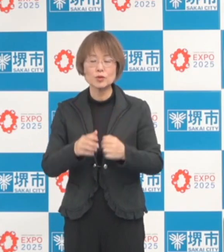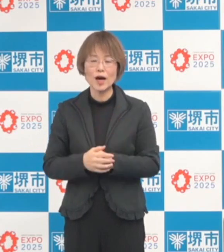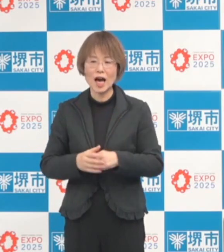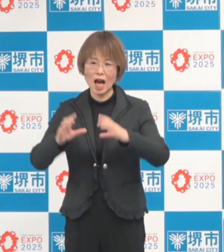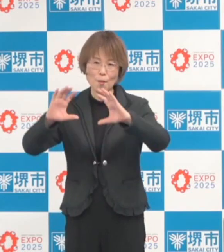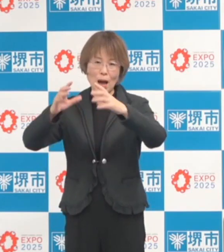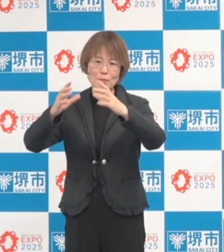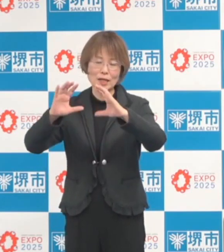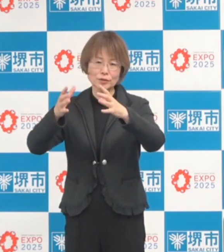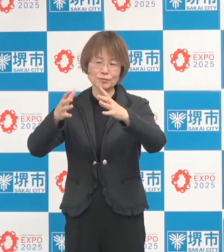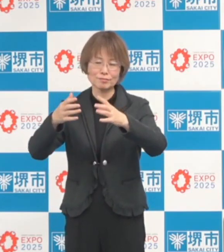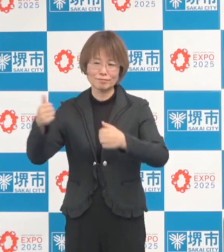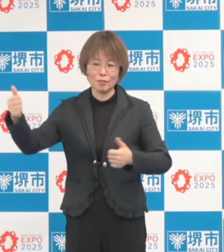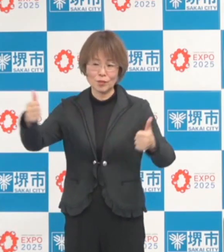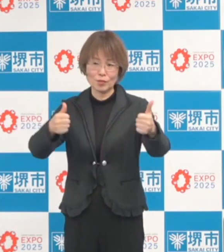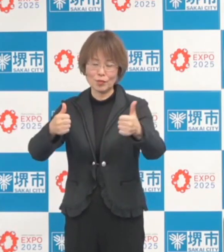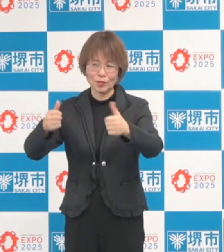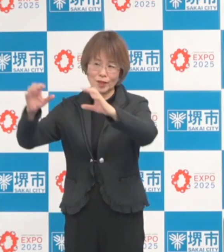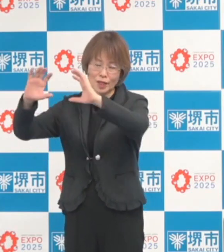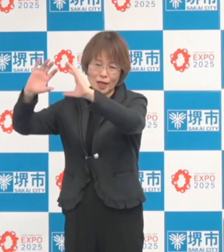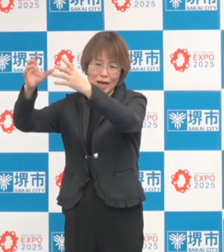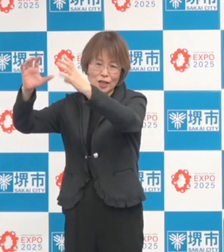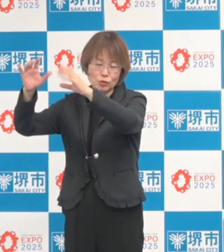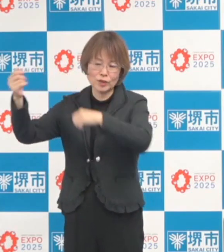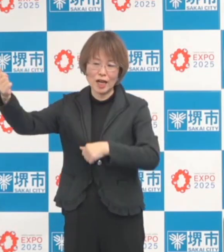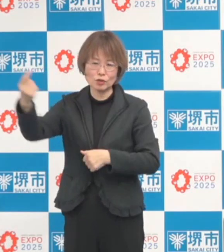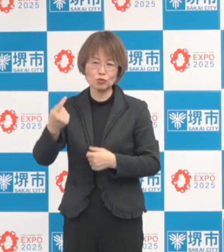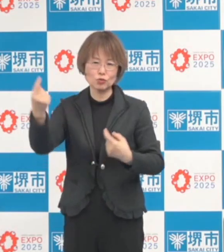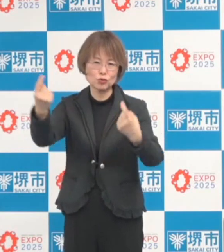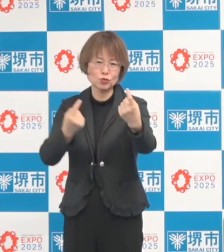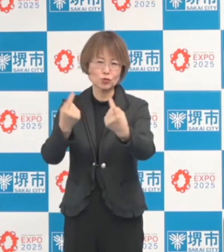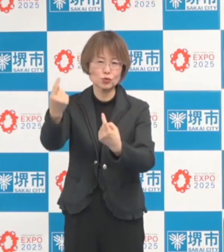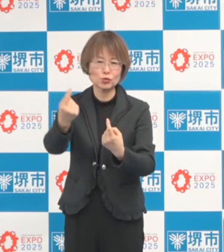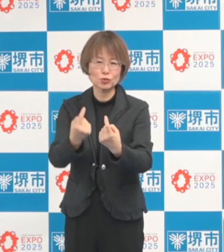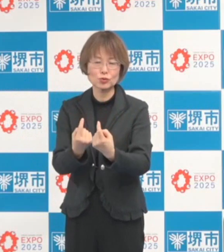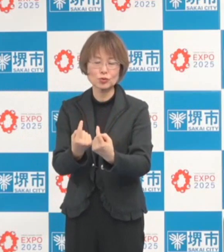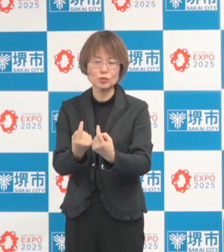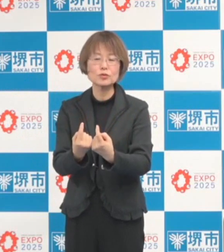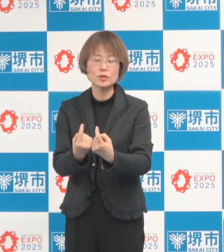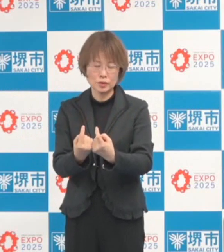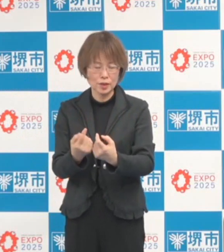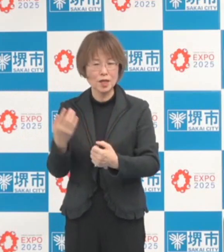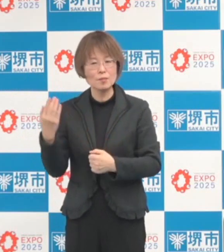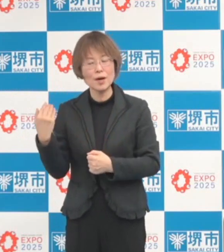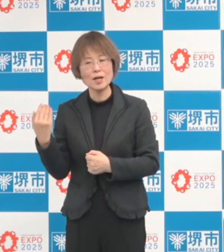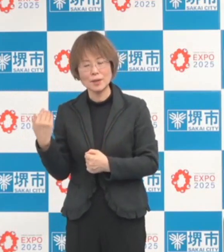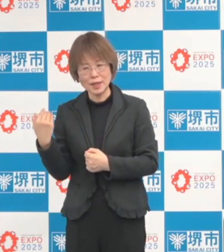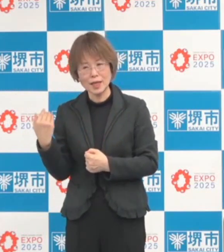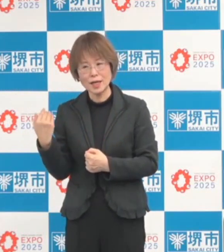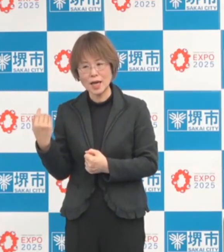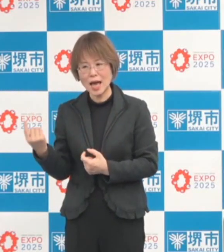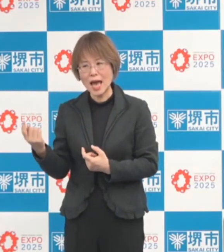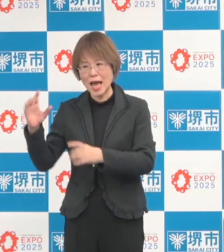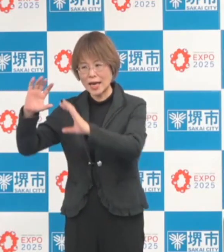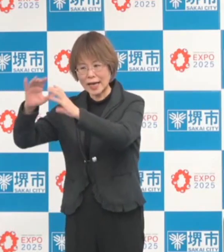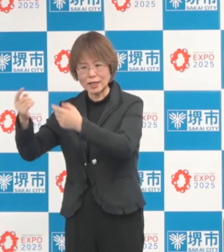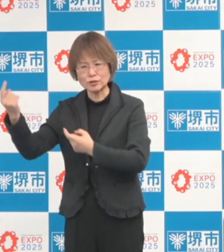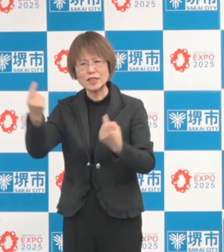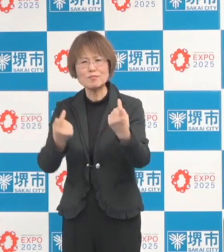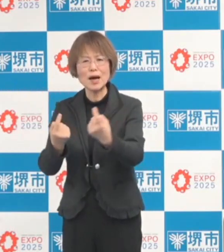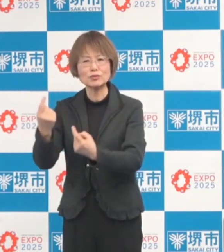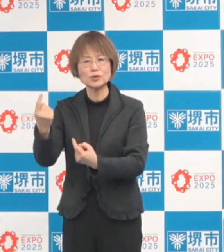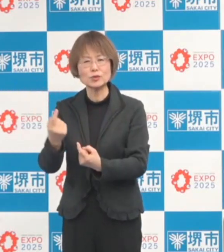博を訪れる国内外から多くの方が来られます。これまでインバウンドという視点ではコロナ前